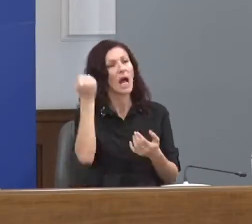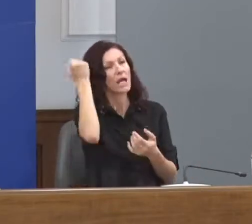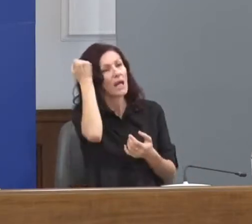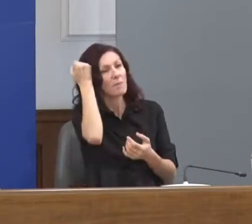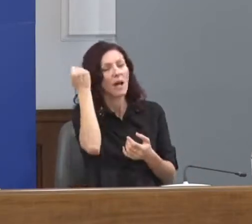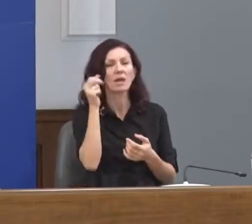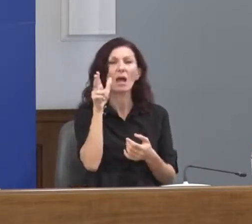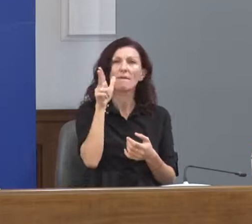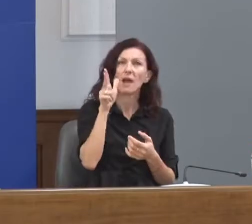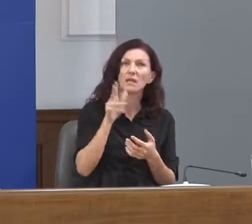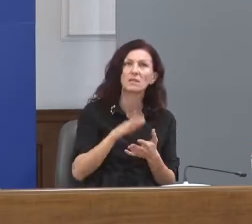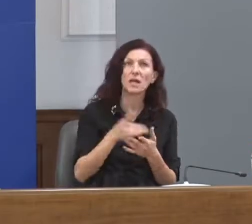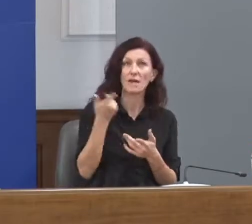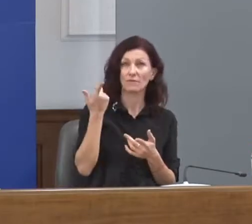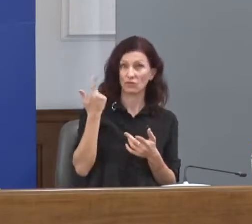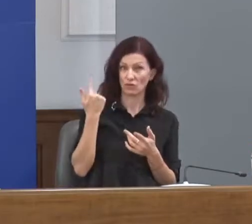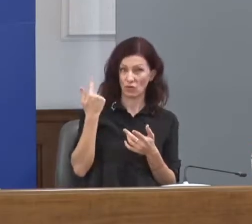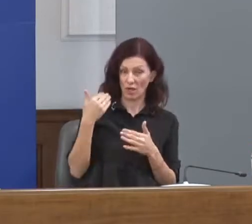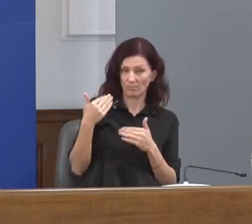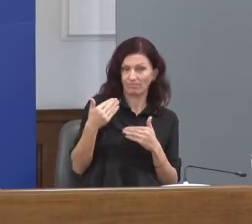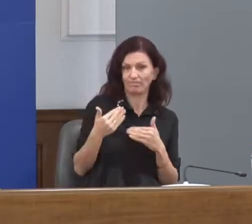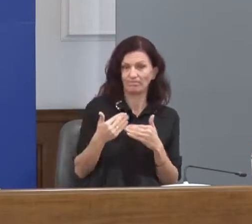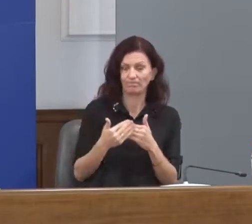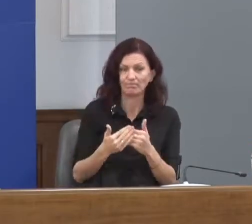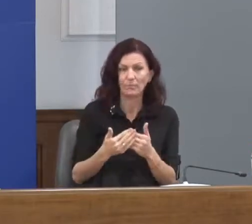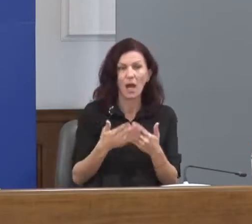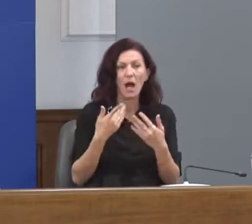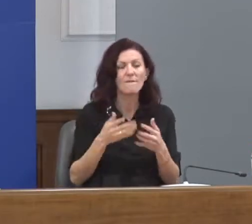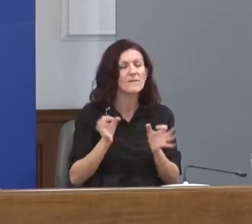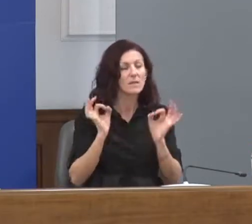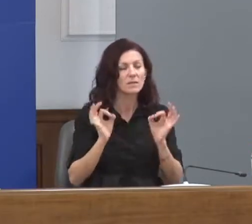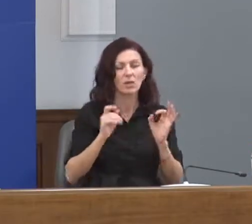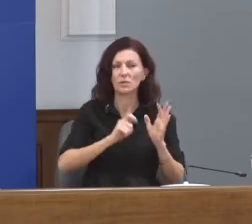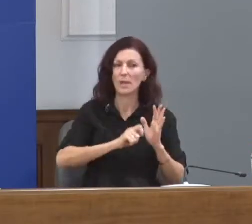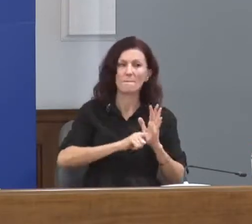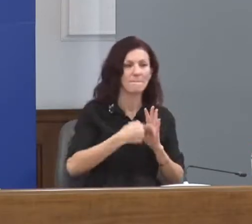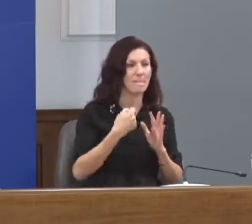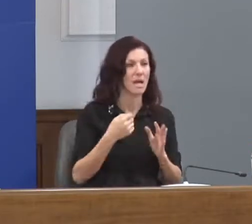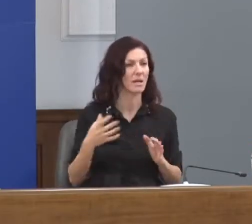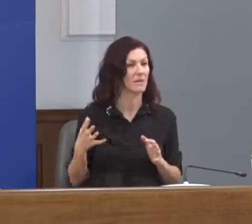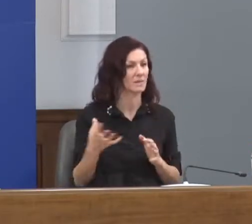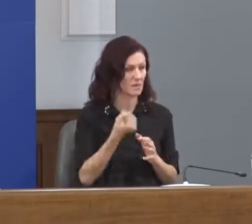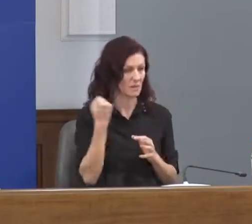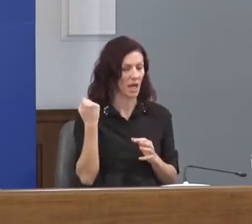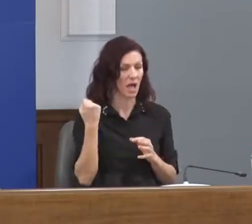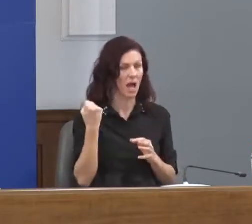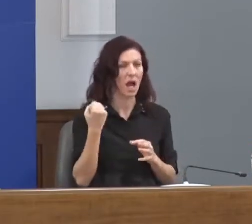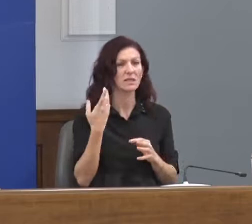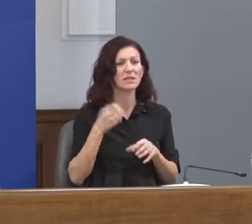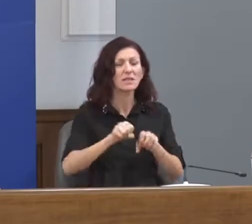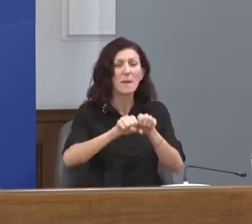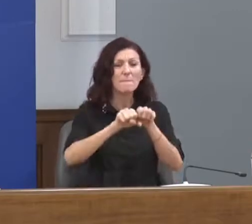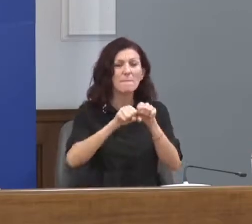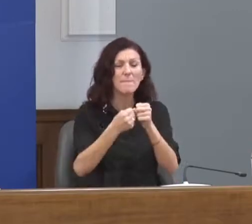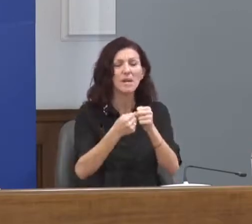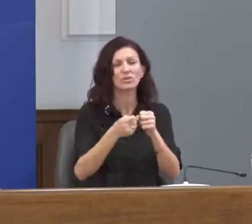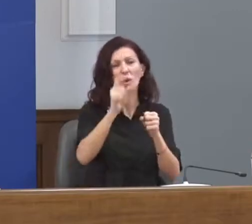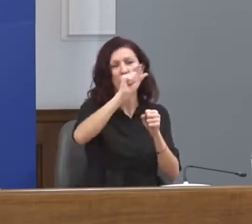Франция вчера и какви сериозни мерки взеха, за да може да се причупи гръбнака